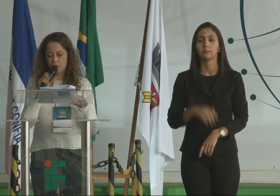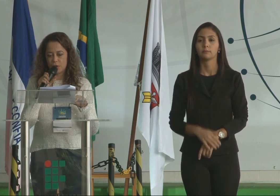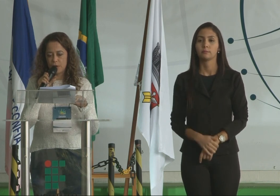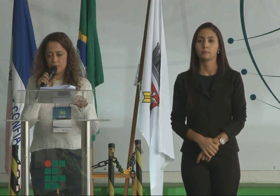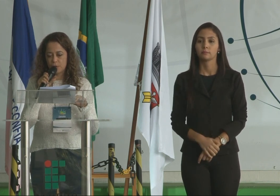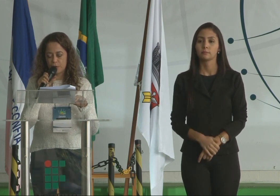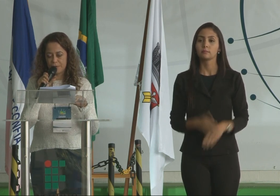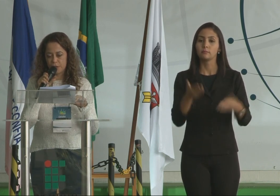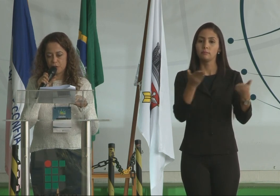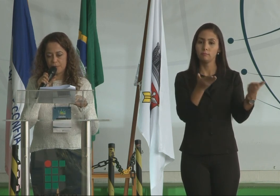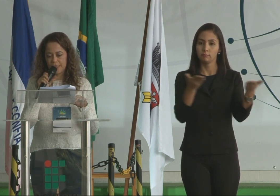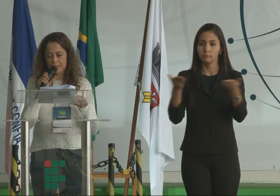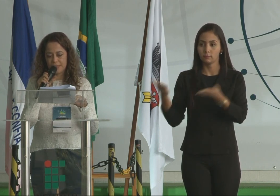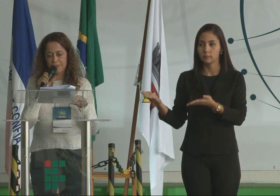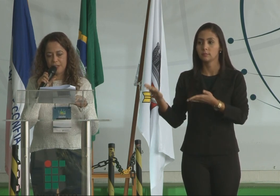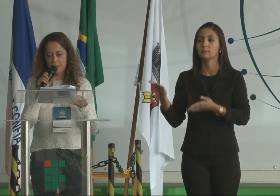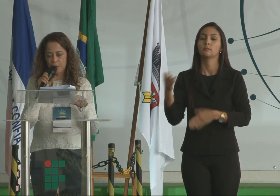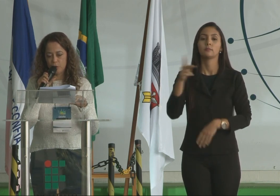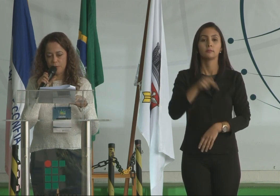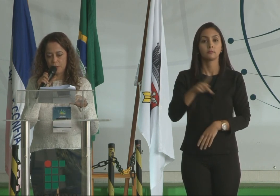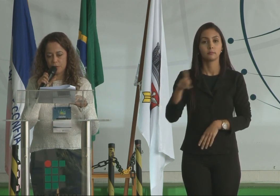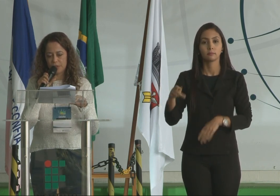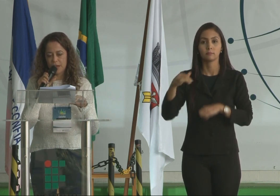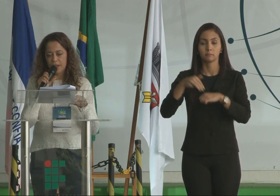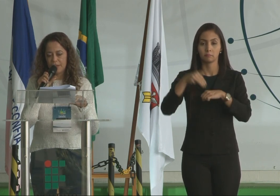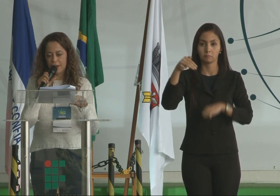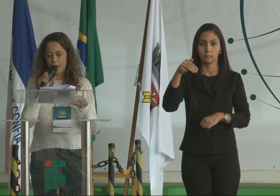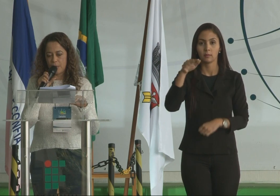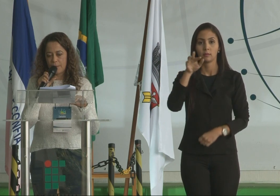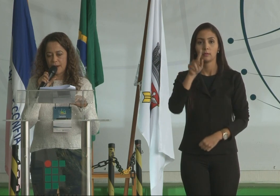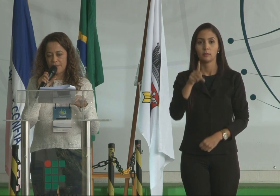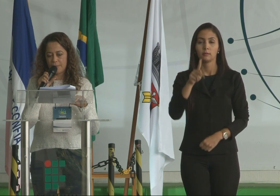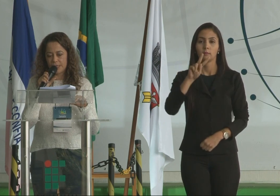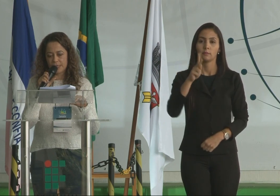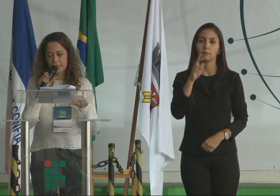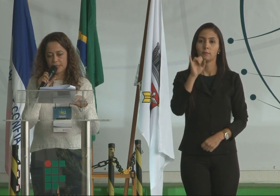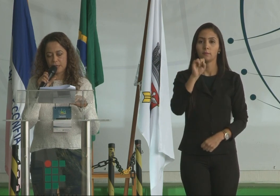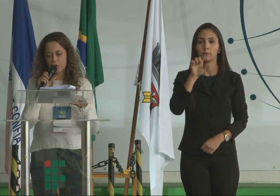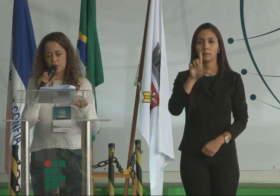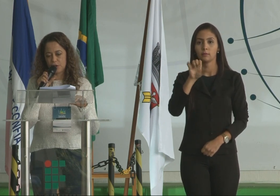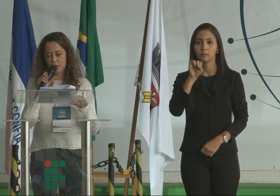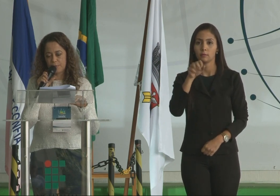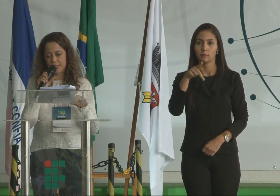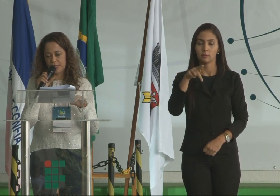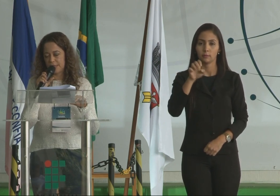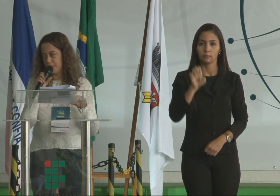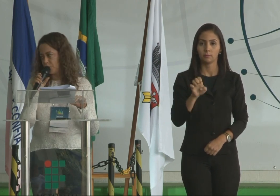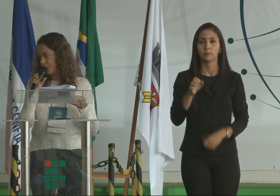chamamos o professor mestre Filipe Domingos para uma breve apresentação de nosso representante.